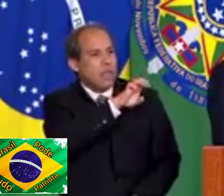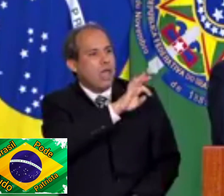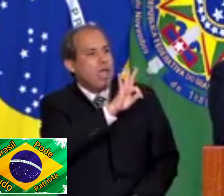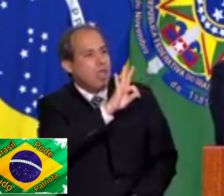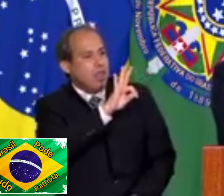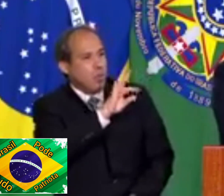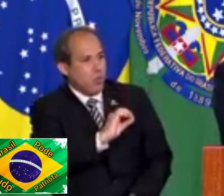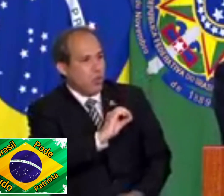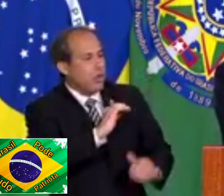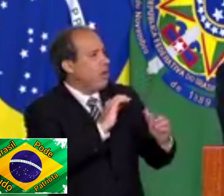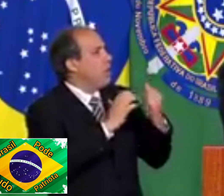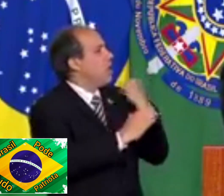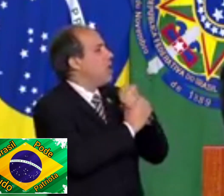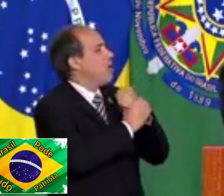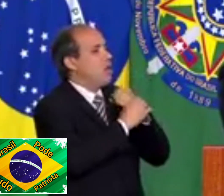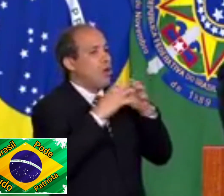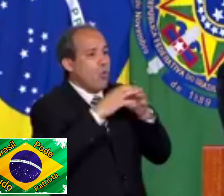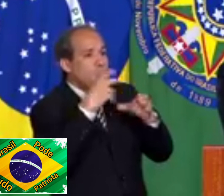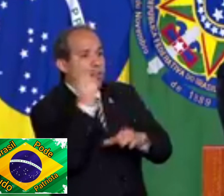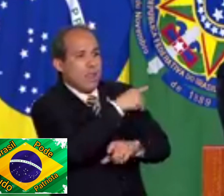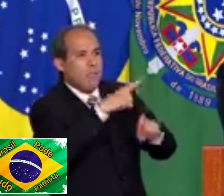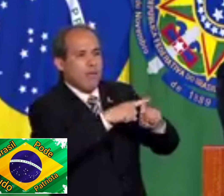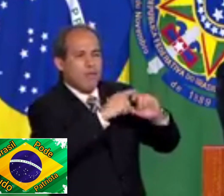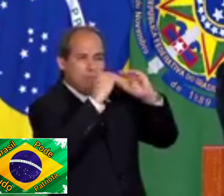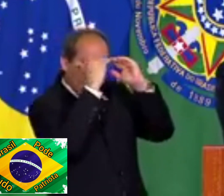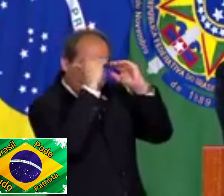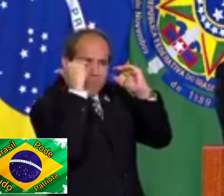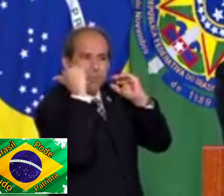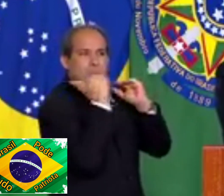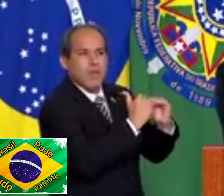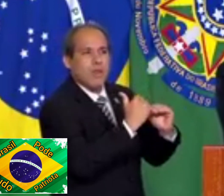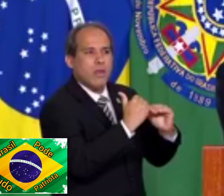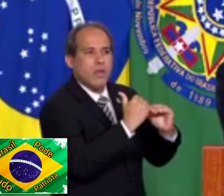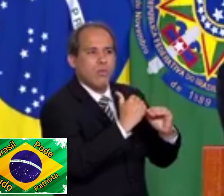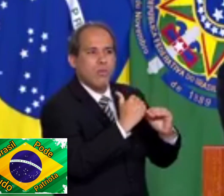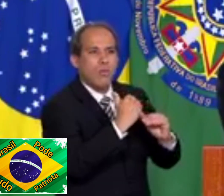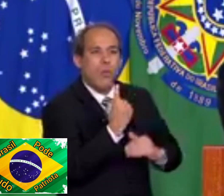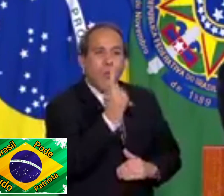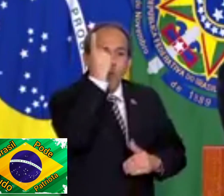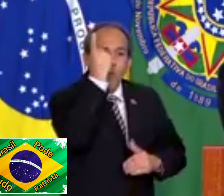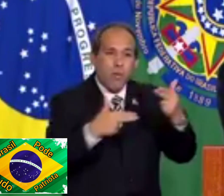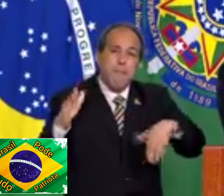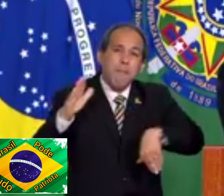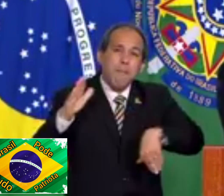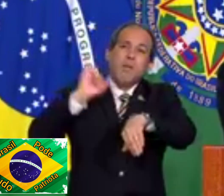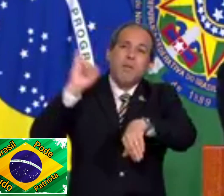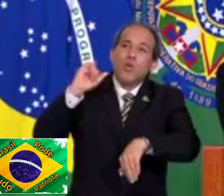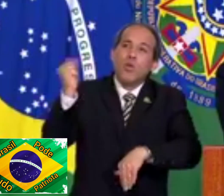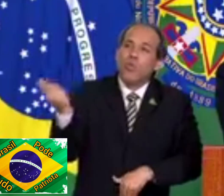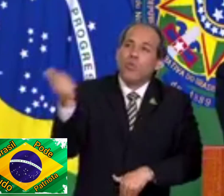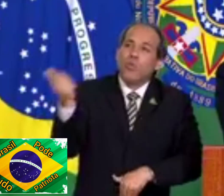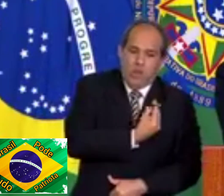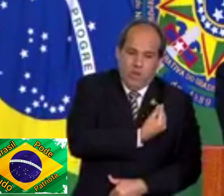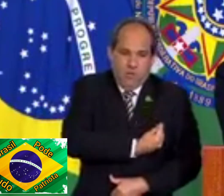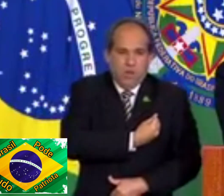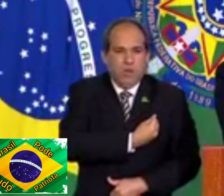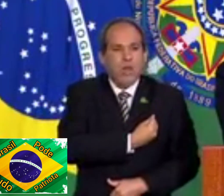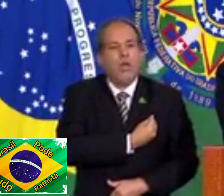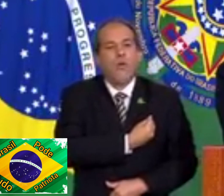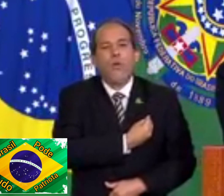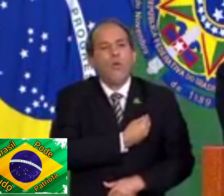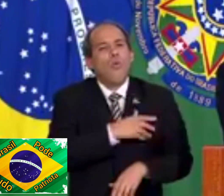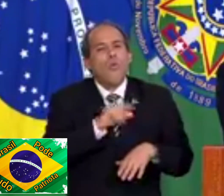médicos, um bem mais sagrado que a própria vida, que é a nossa